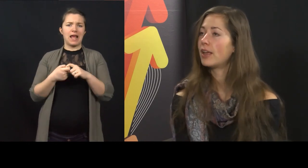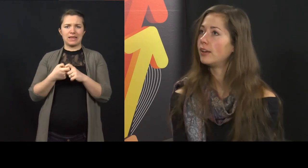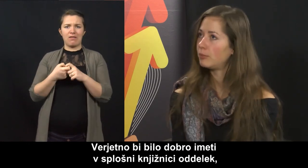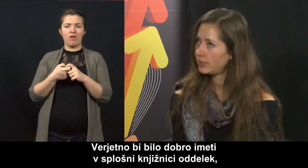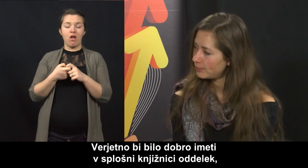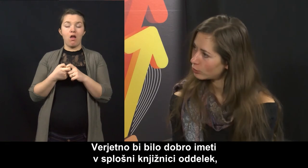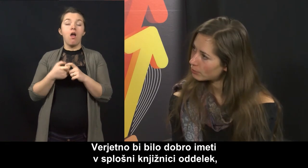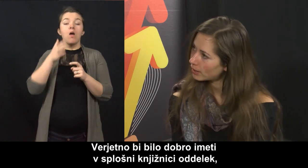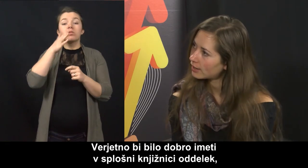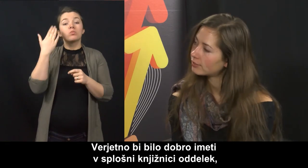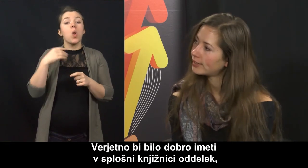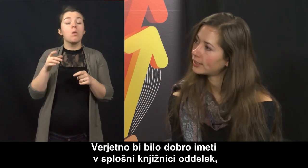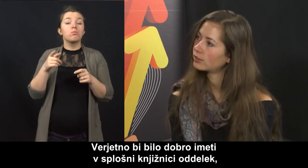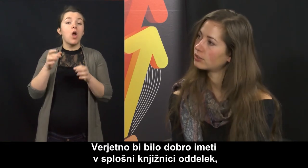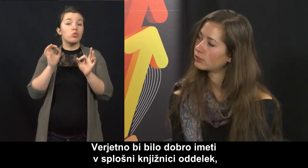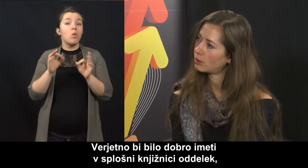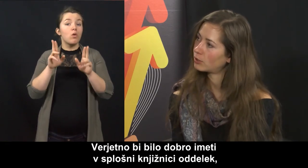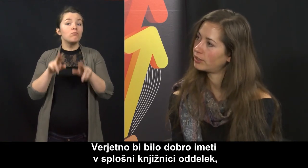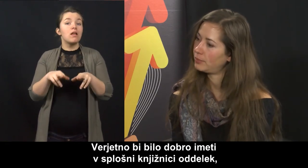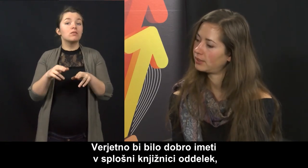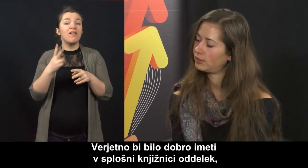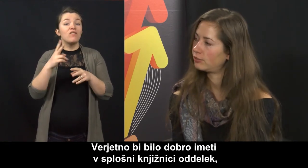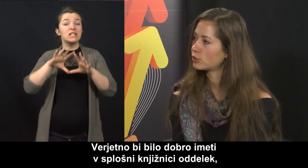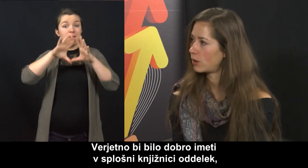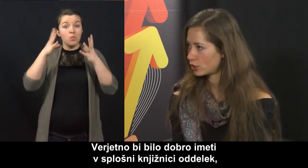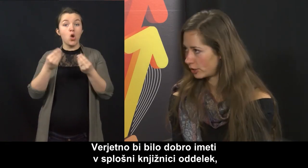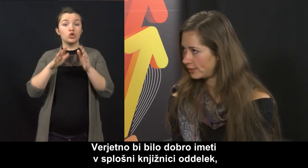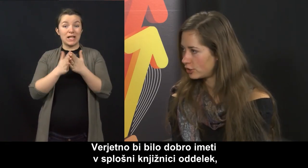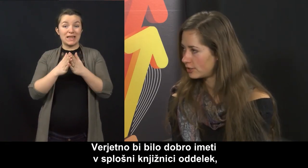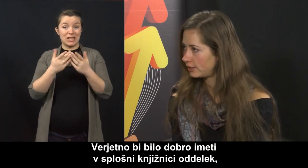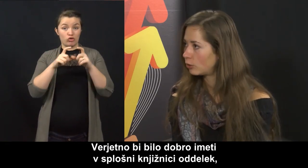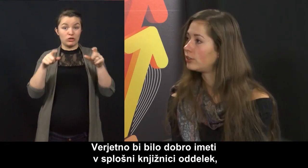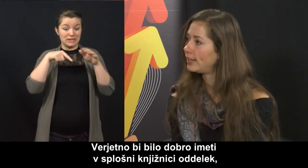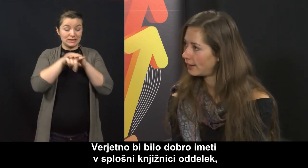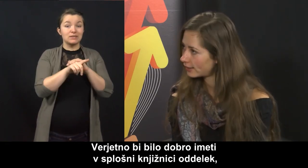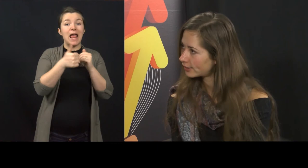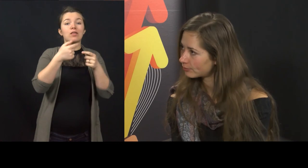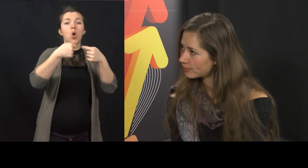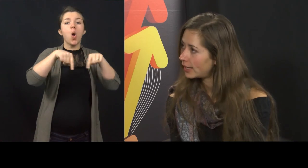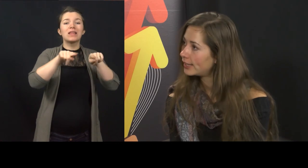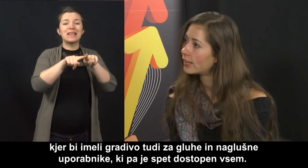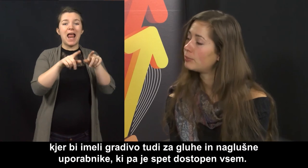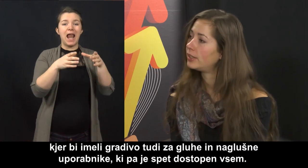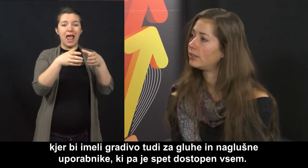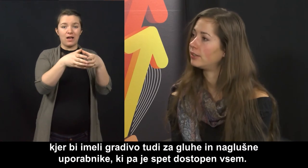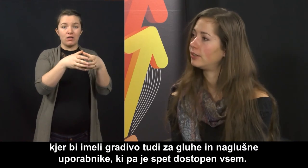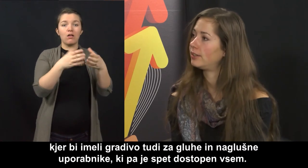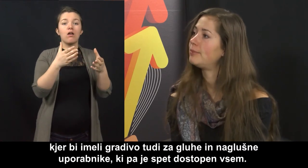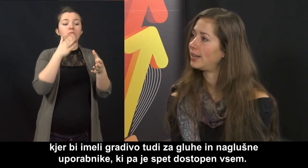zadeva. Bi bilo pa verjetno dobro imeti v splošni knjižnici oddelek, kjer